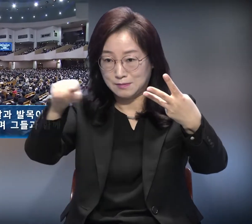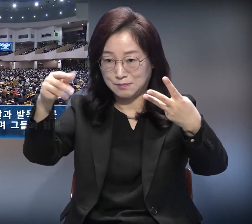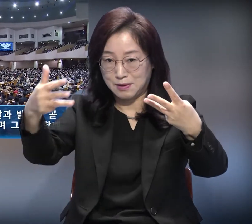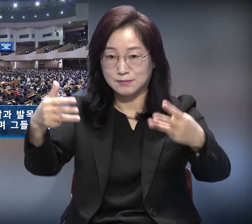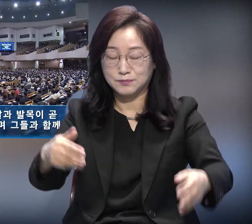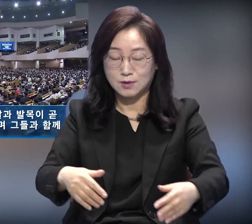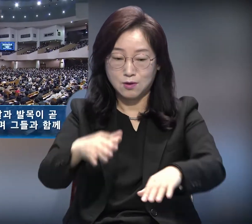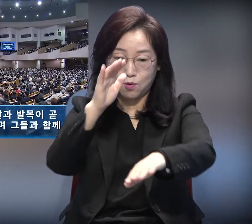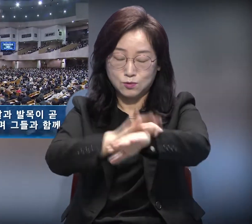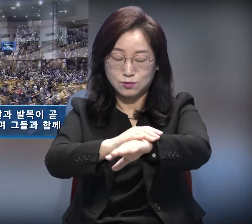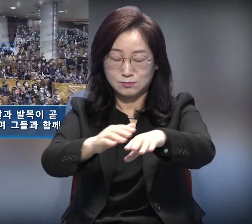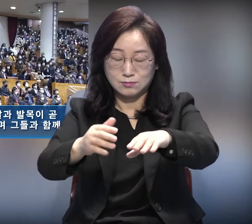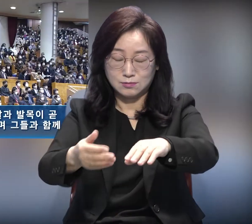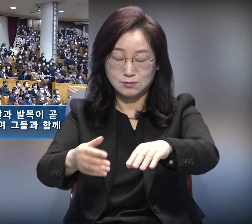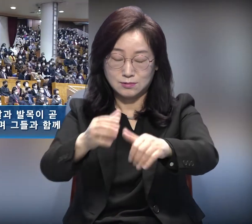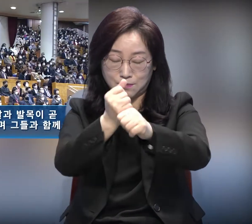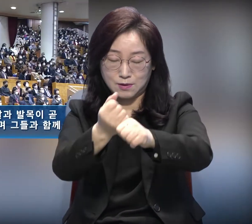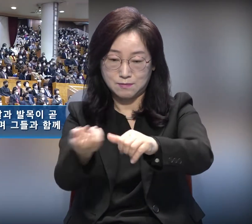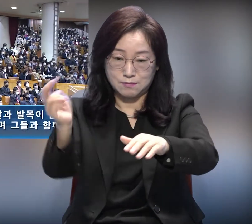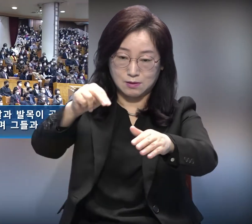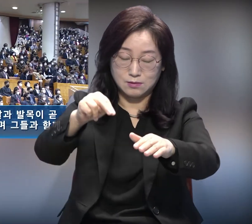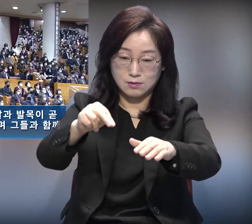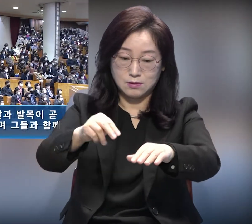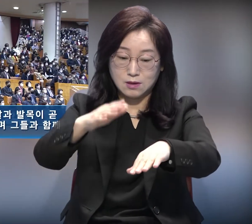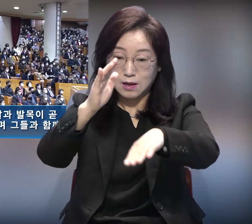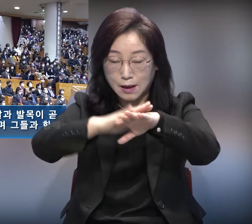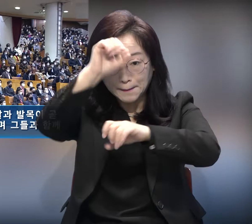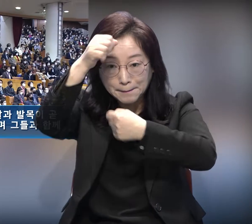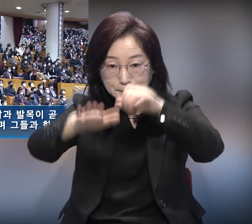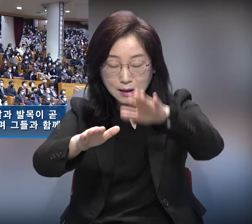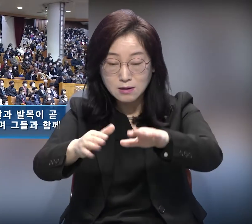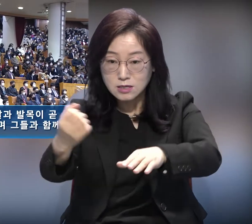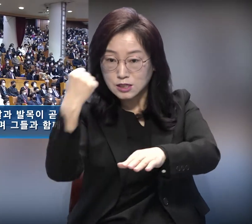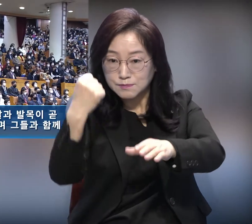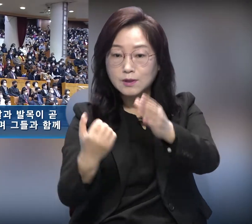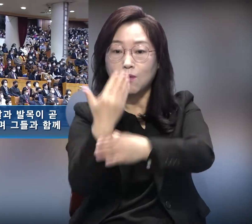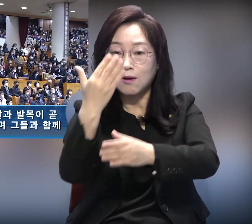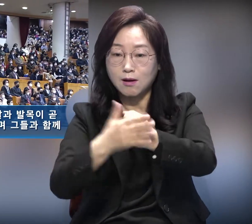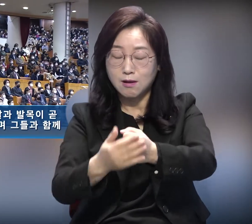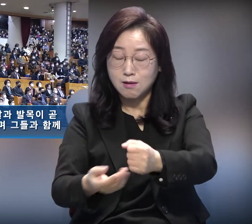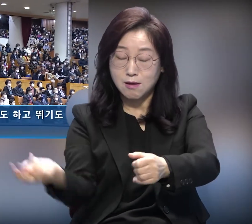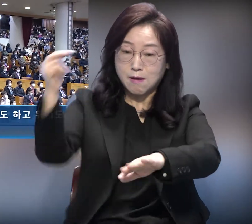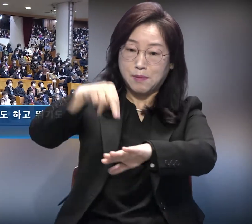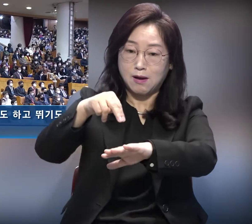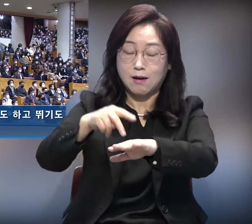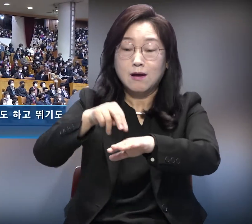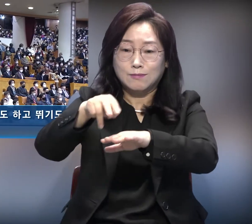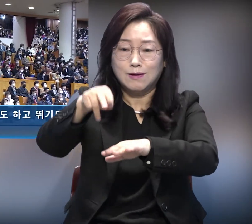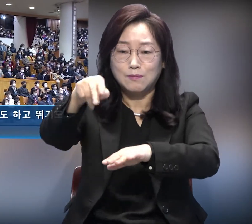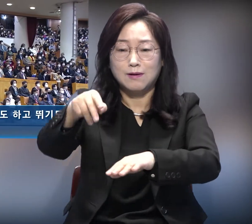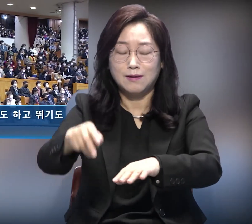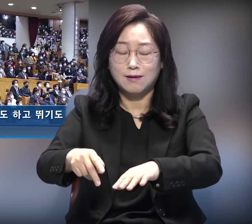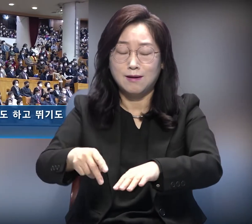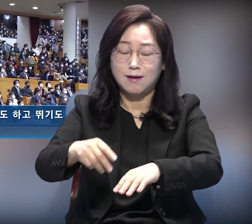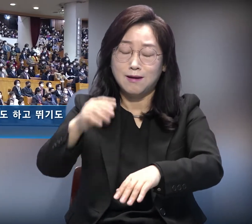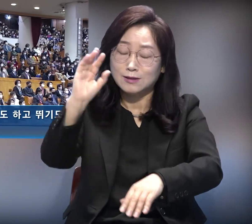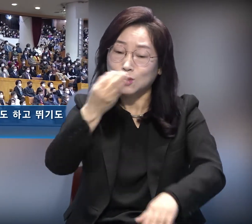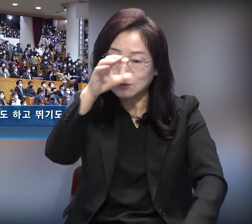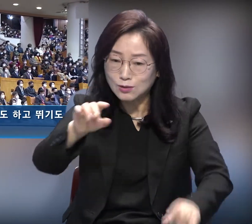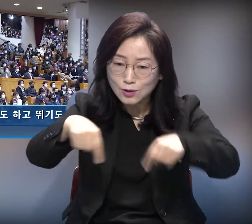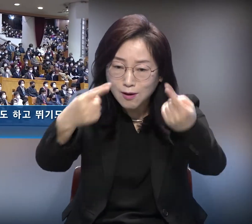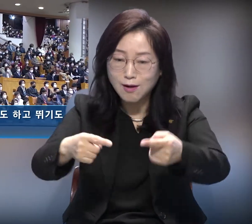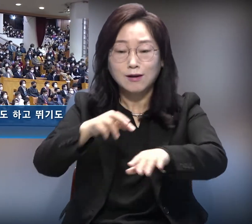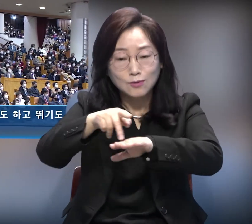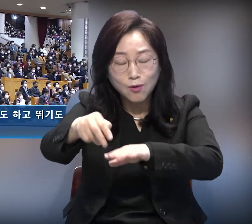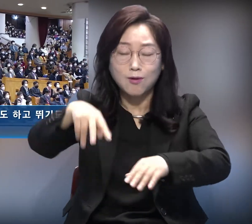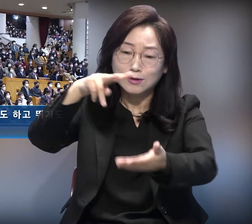오른손을 잡아 일으키니 발과 발목이 곧 힘을 얻고 뛰어서서 걸으며 그들과 함께 성전으로 들어가면서 걷기도 하고 뛰기도